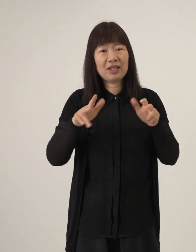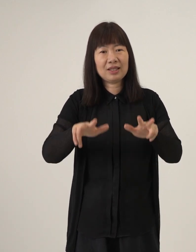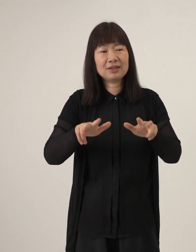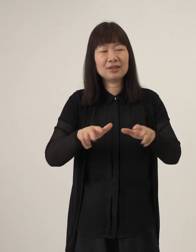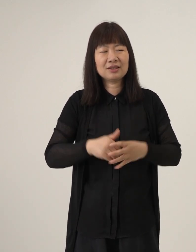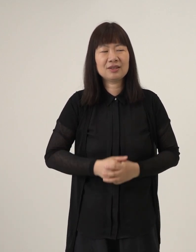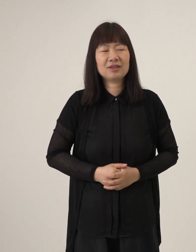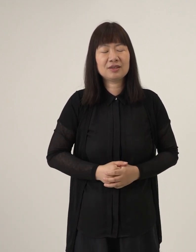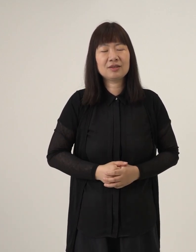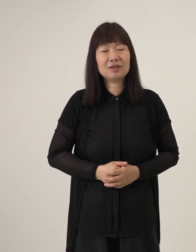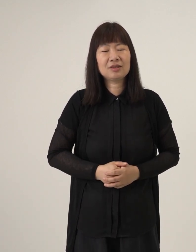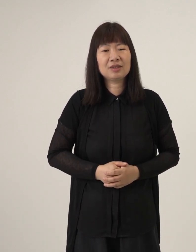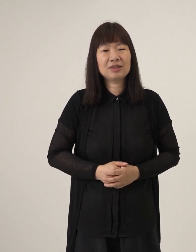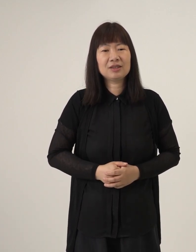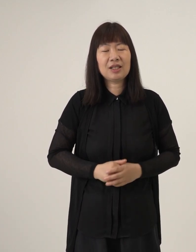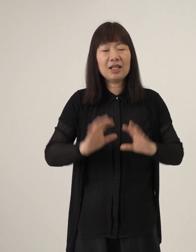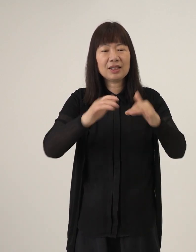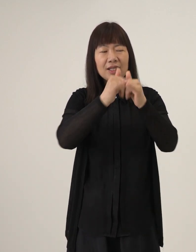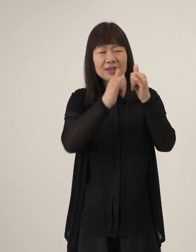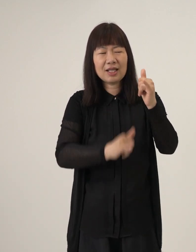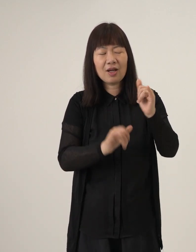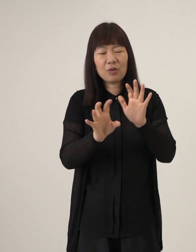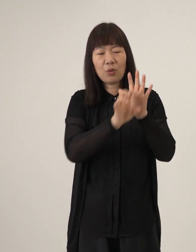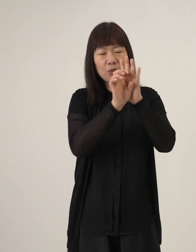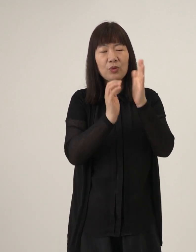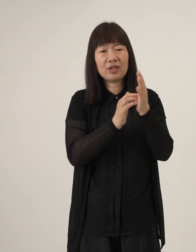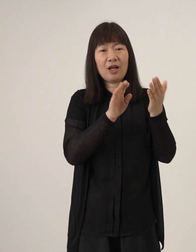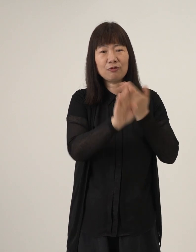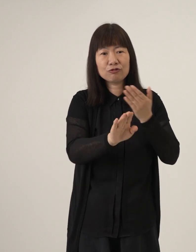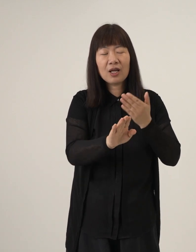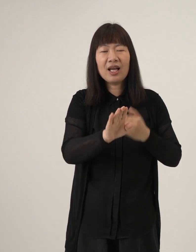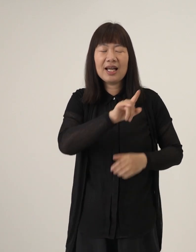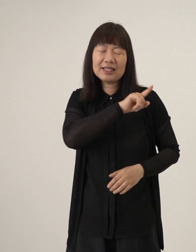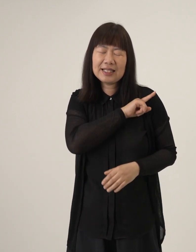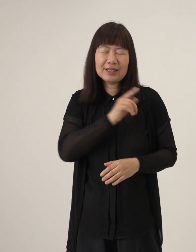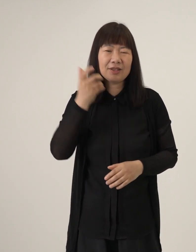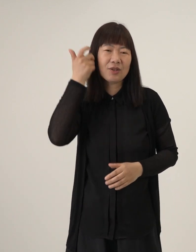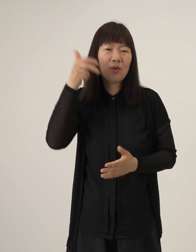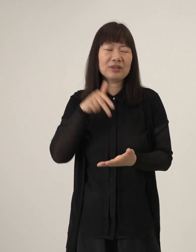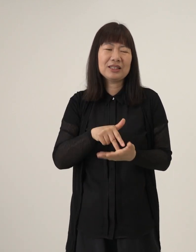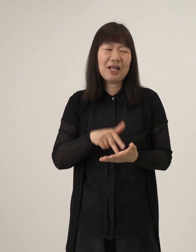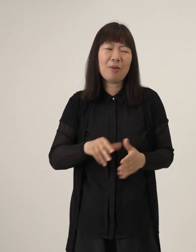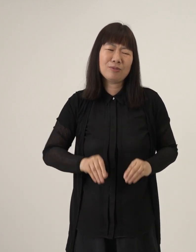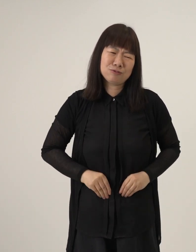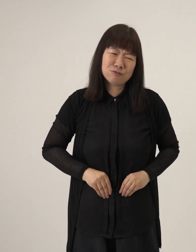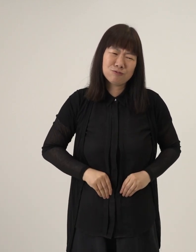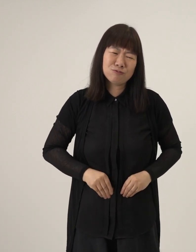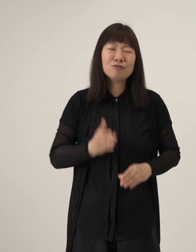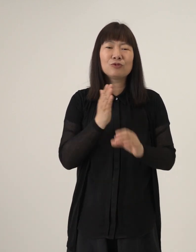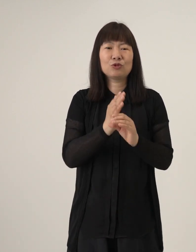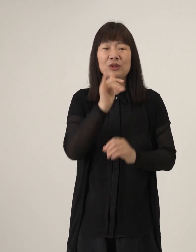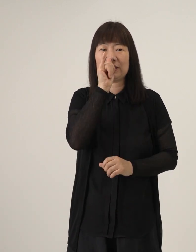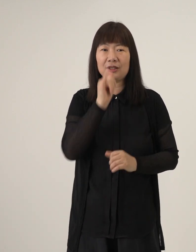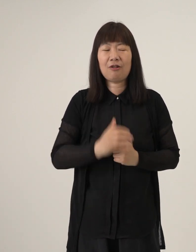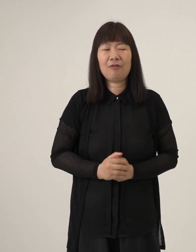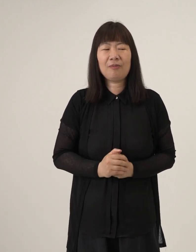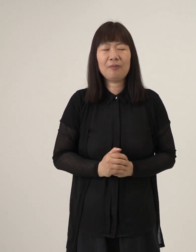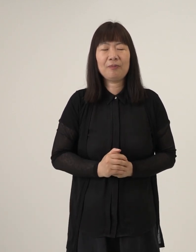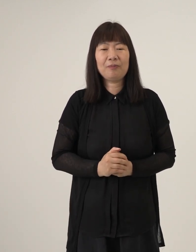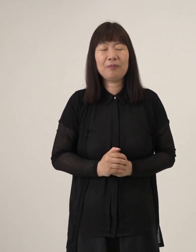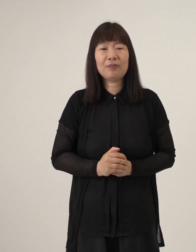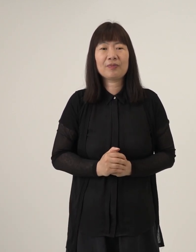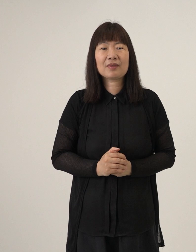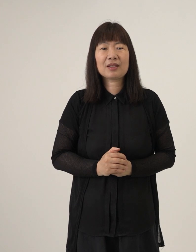지금 어떤 의미에서는 세계사적으로 코로나 이후에 가장 영적으로 허기가 져 있는 상태예요.